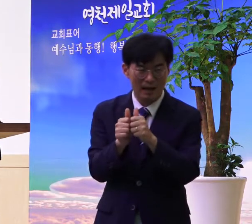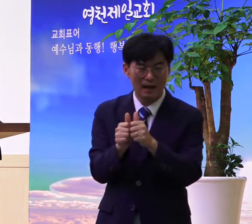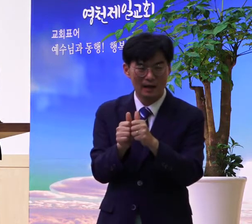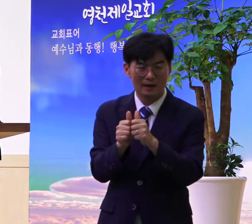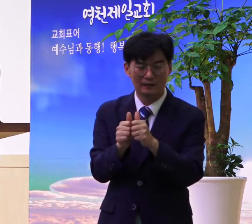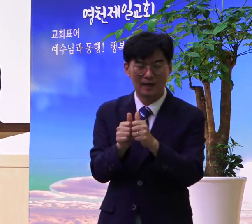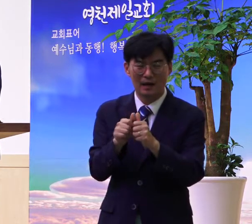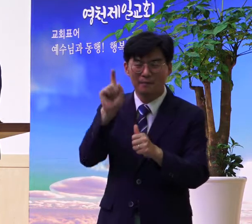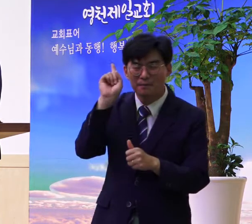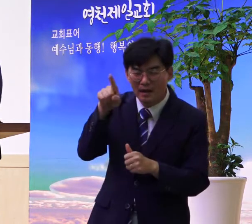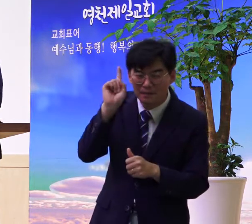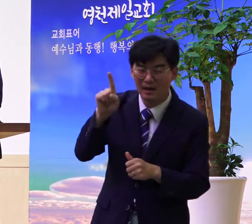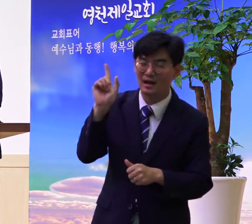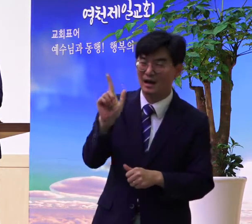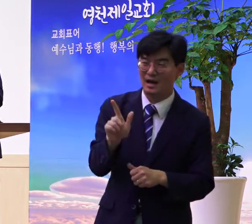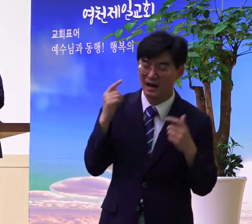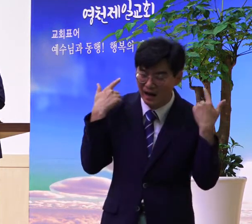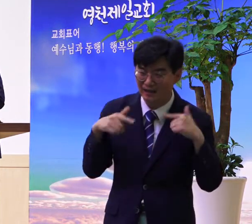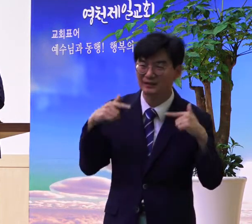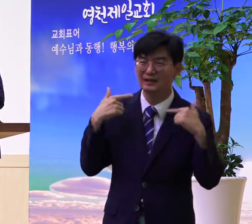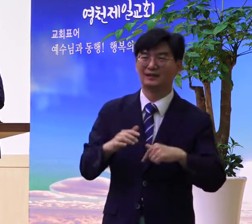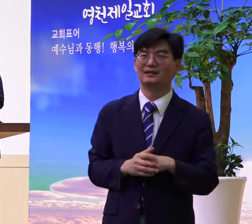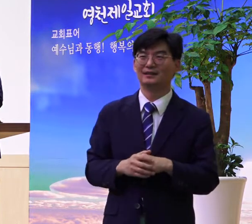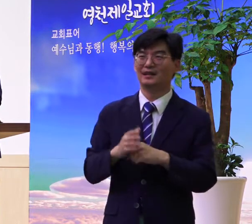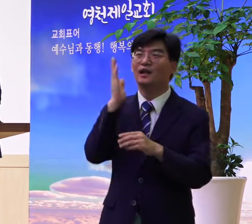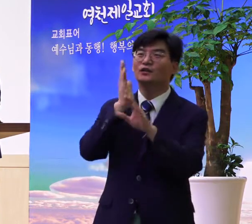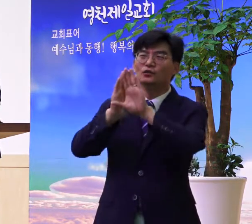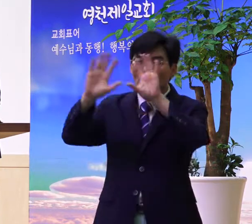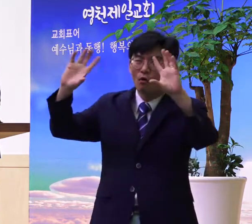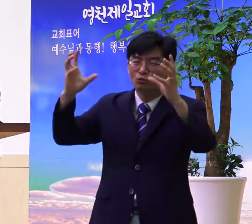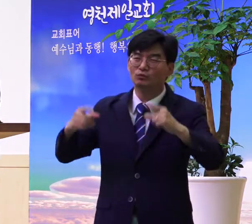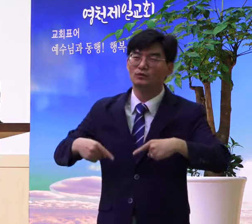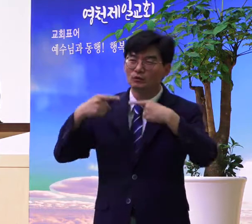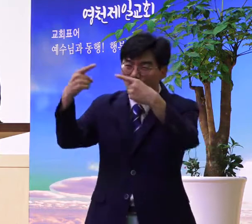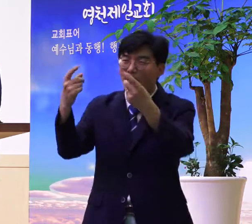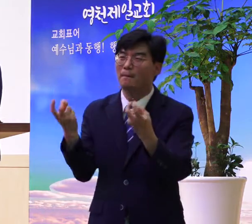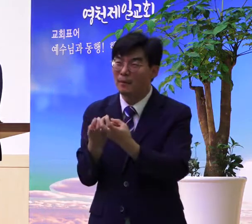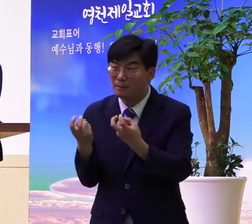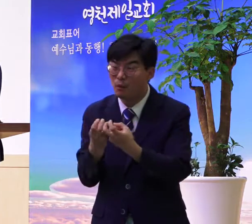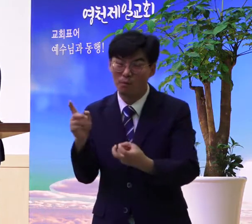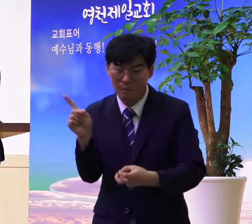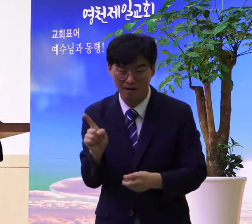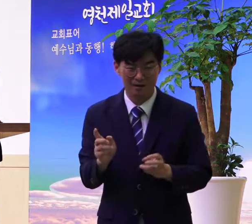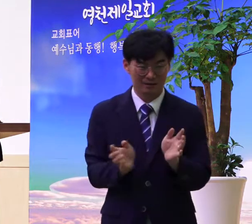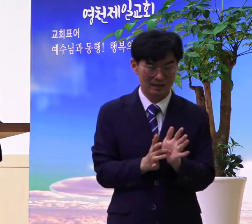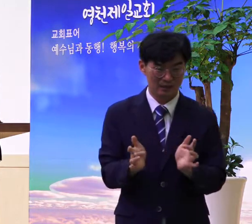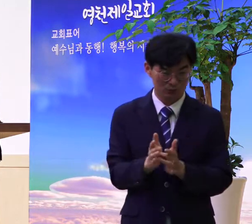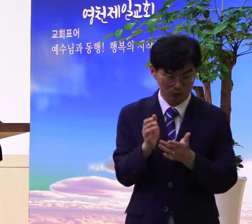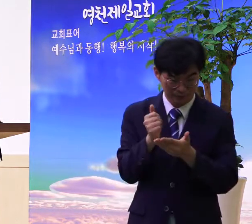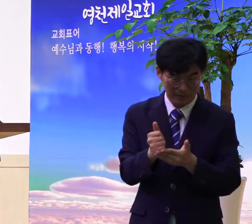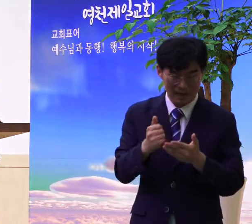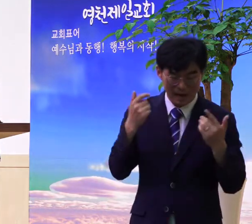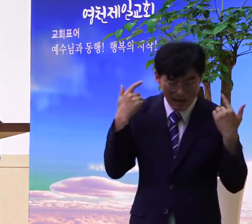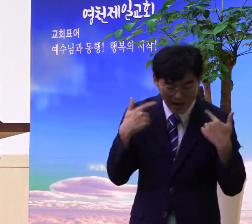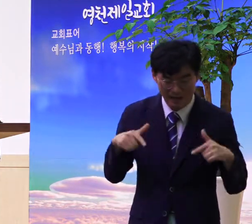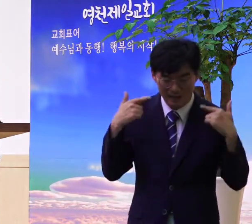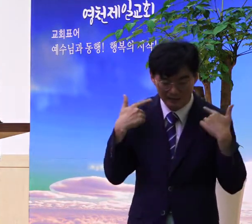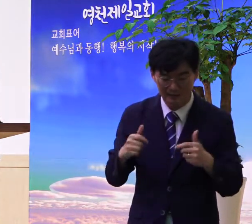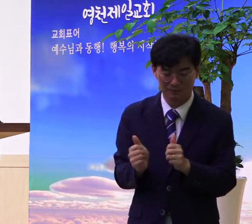최종의 종착지까지 가는 유일한 방법, 그리고 정확한 방법, 그것은 예수님과 매일매일 걷는